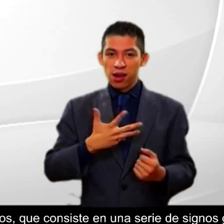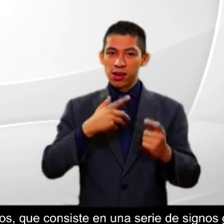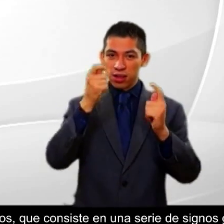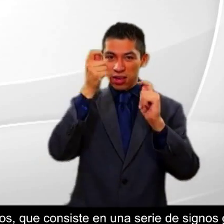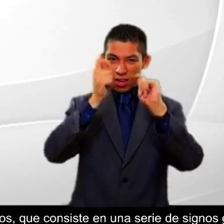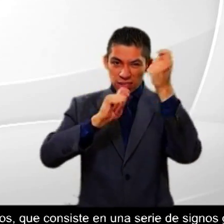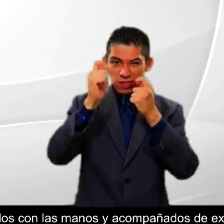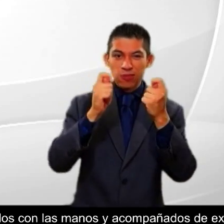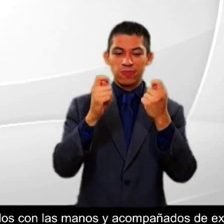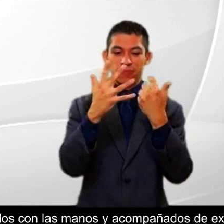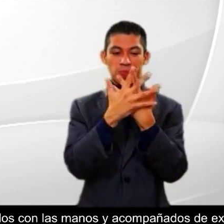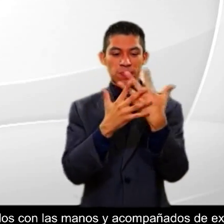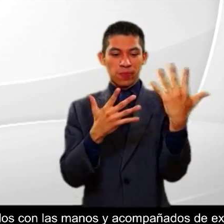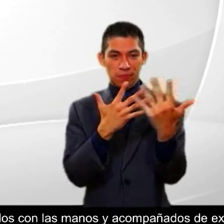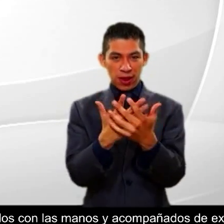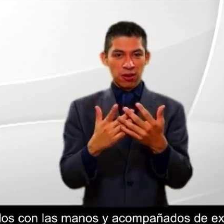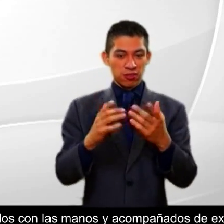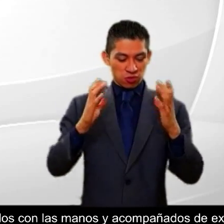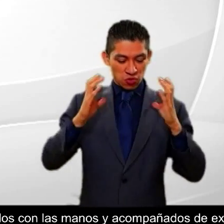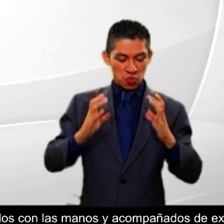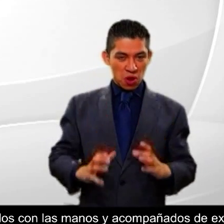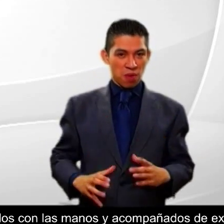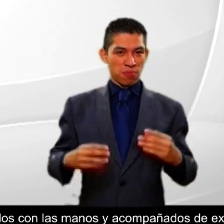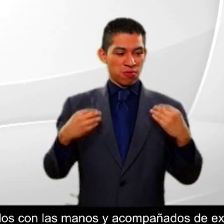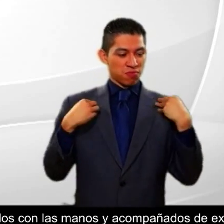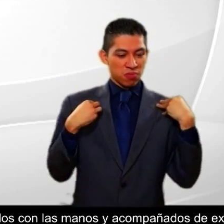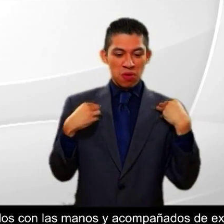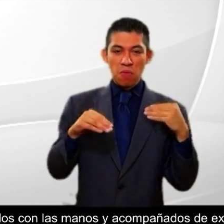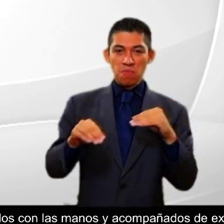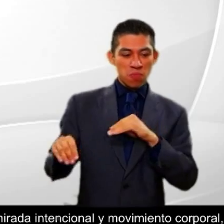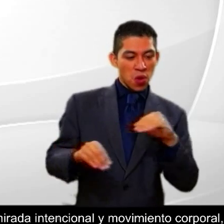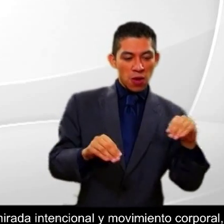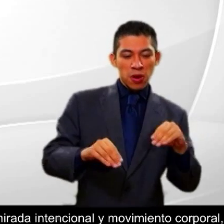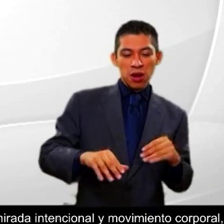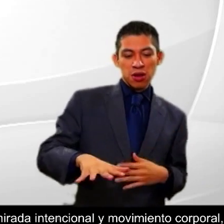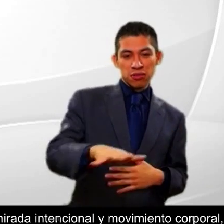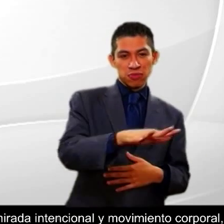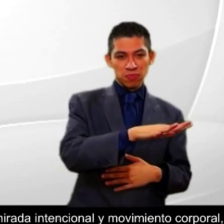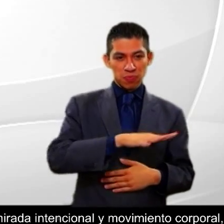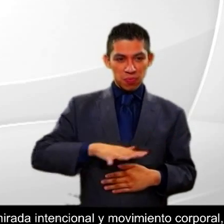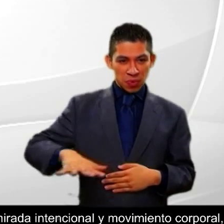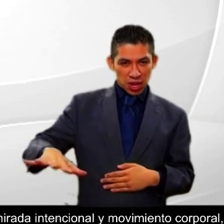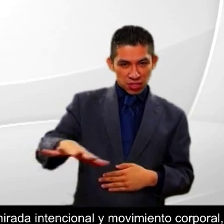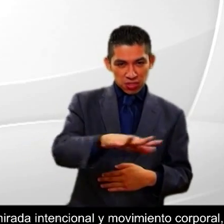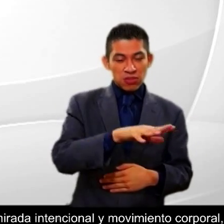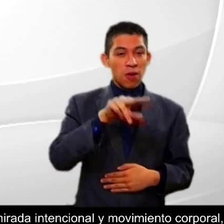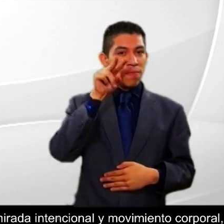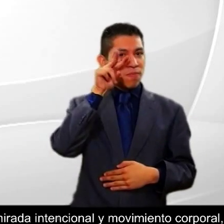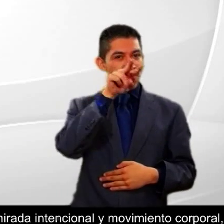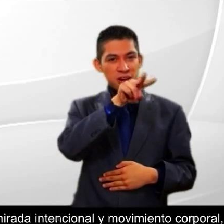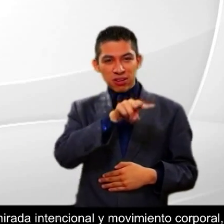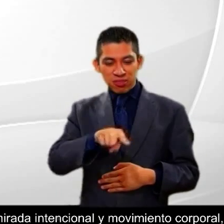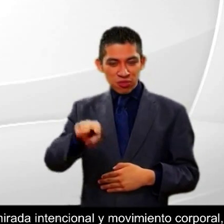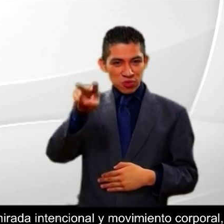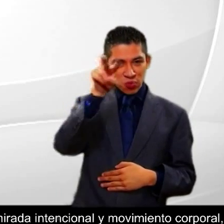signos gestuales articulados con las manos Y acompañados de expresiones faciales Mirada intencional y movimiento corporal